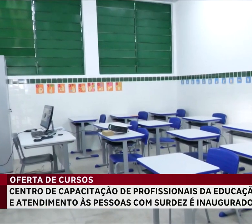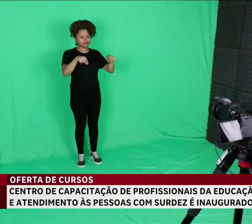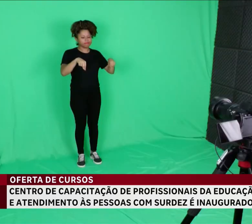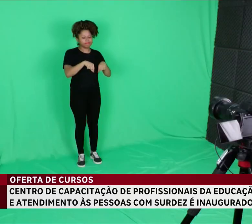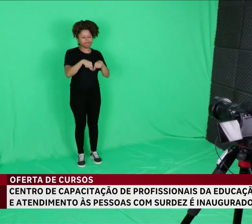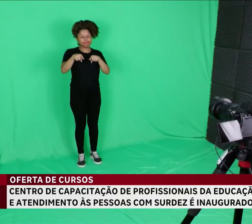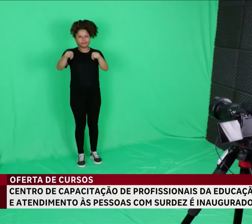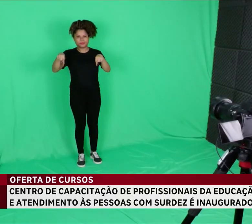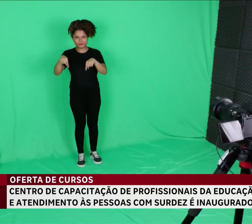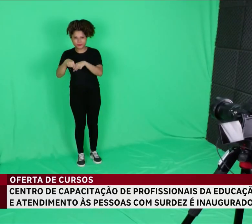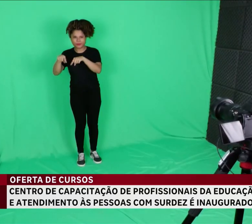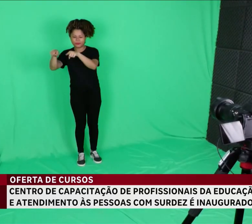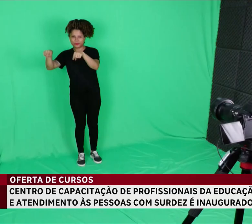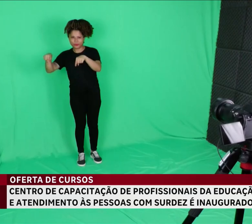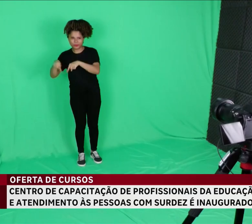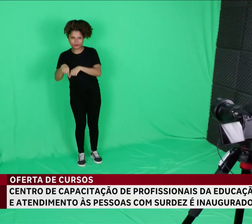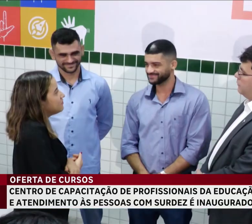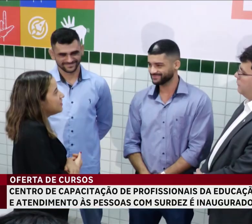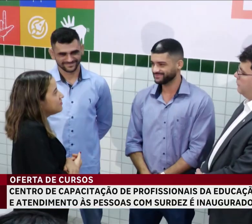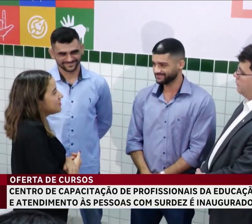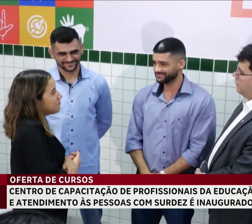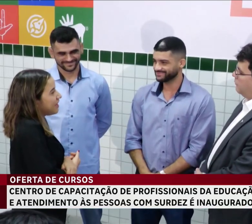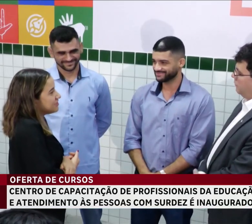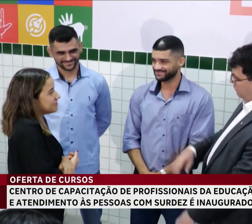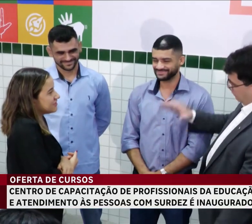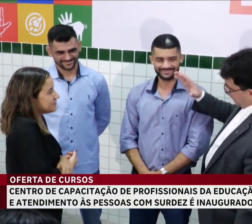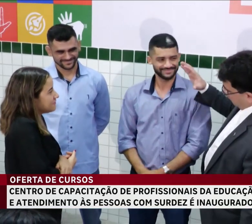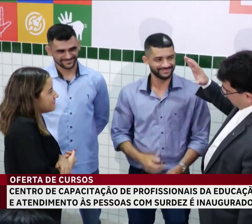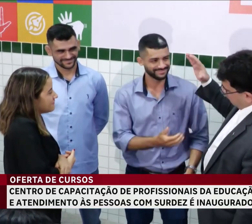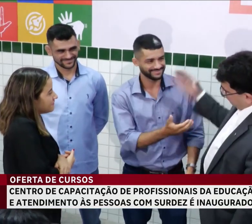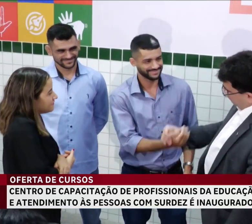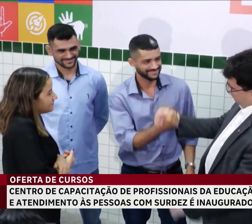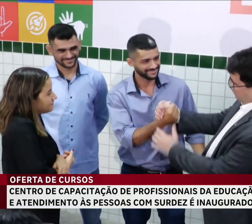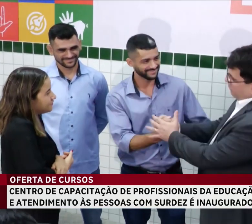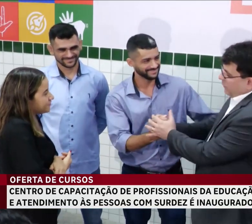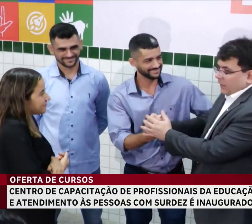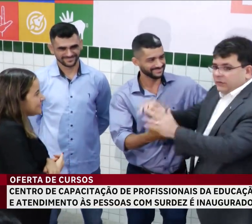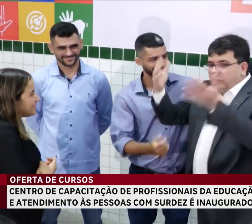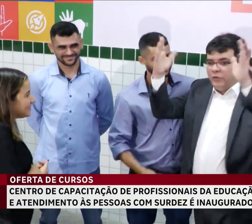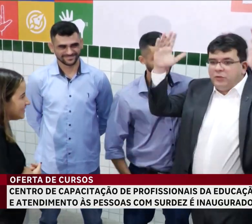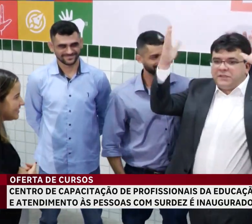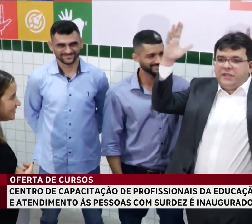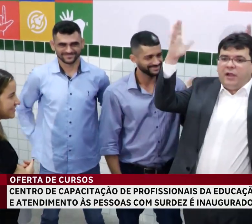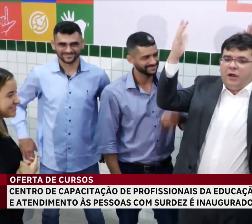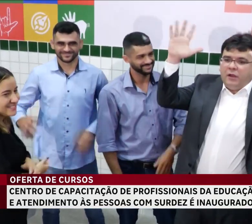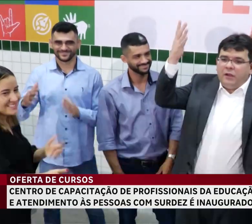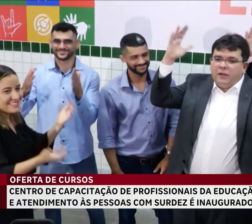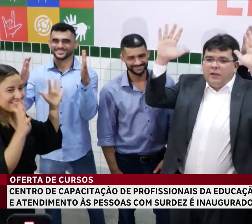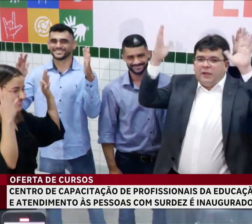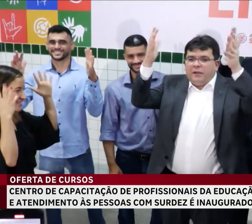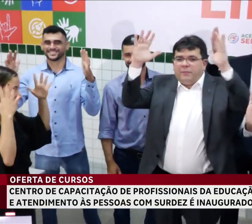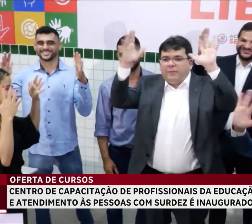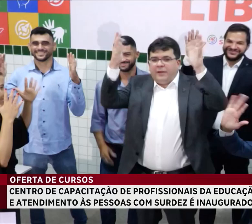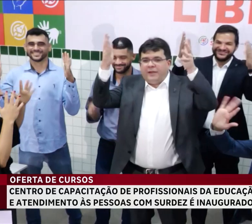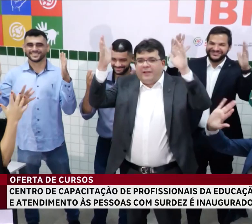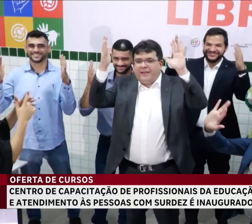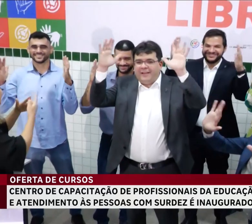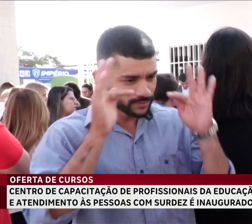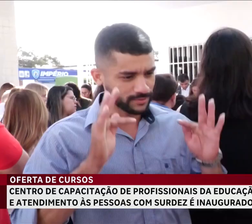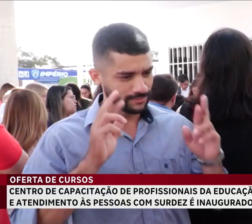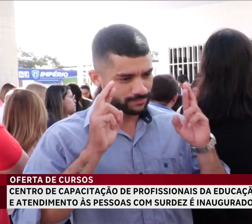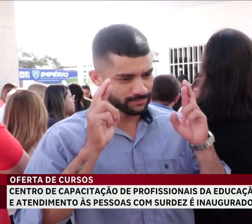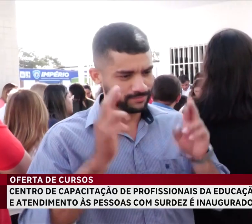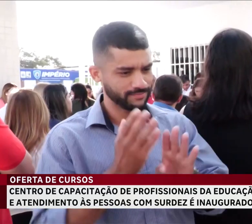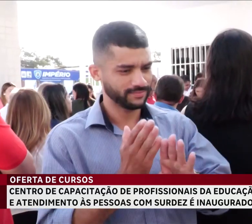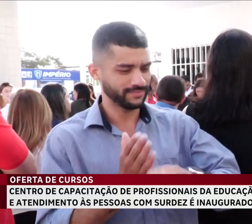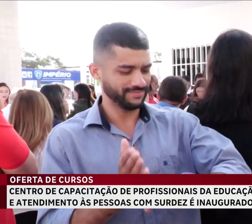formação e 48 surdos. Brunoro foi um dos estudantes e hoje ele leciona na instituição.